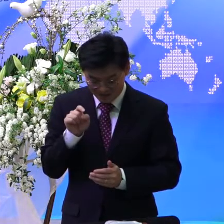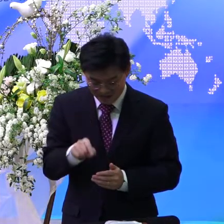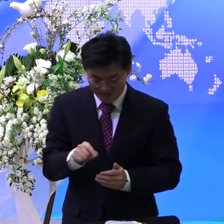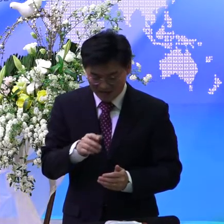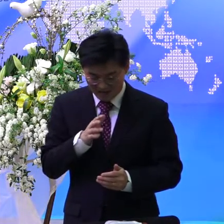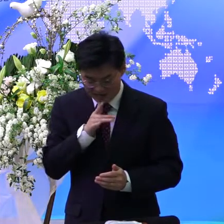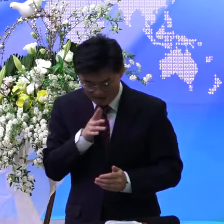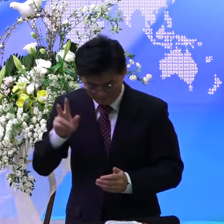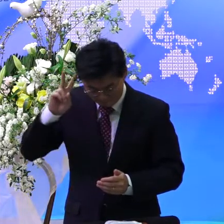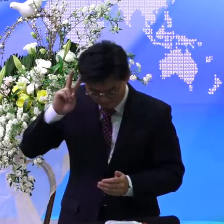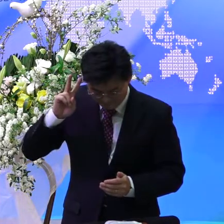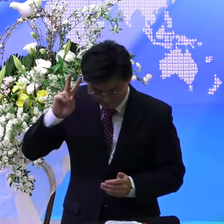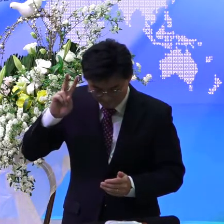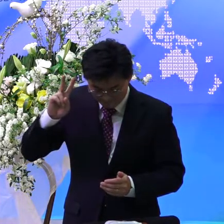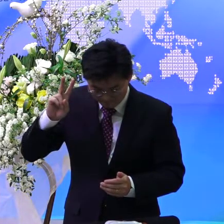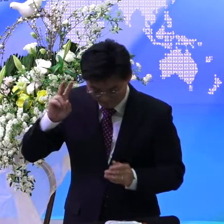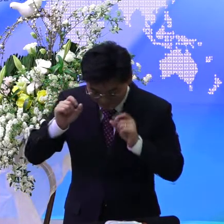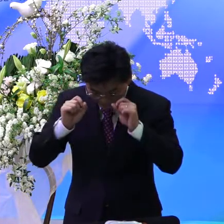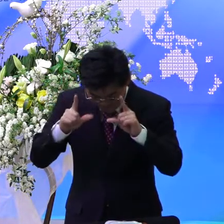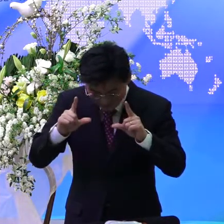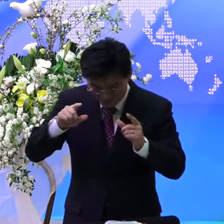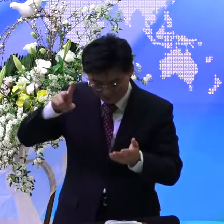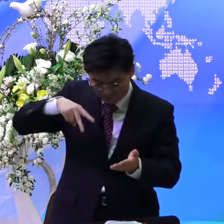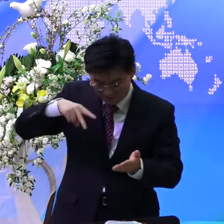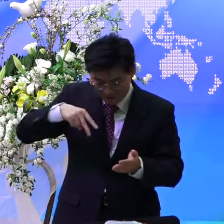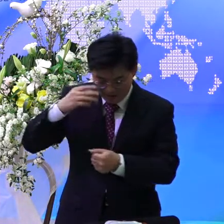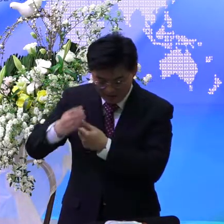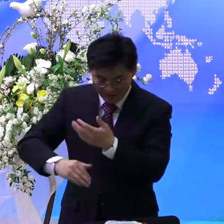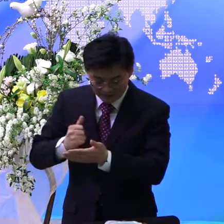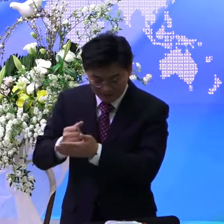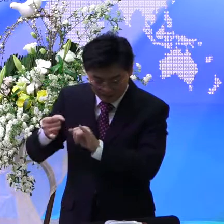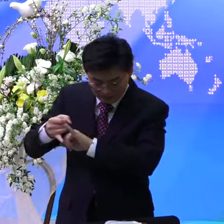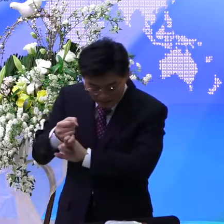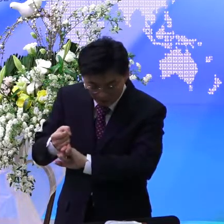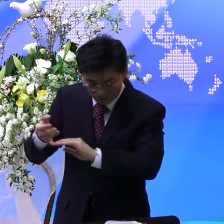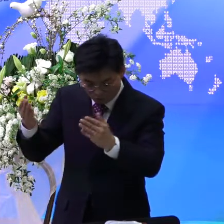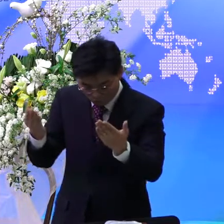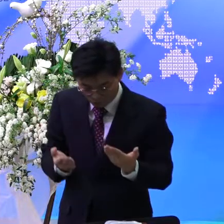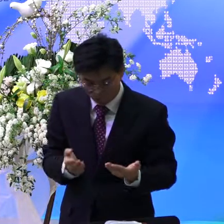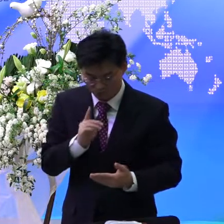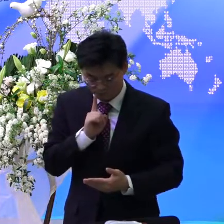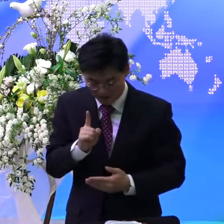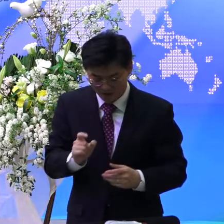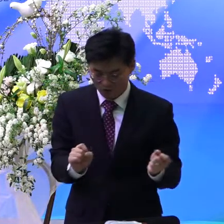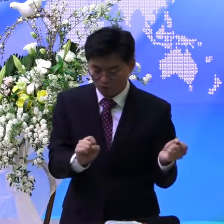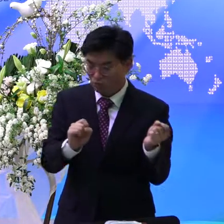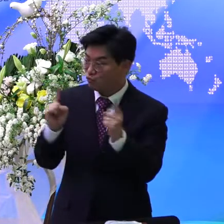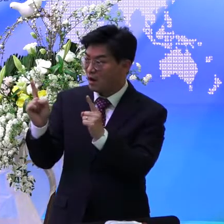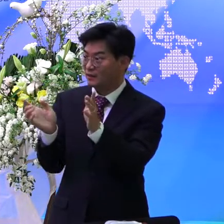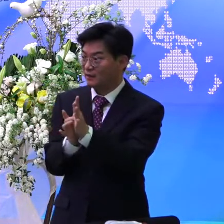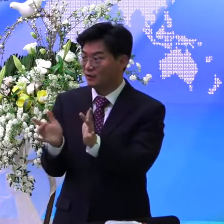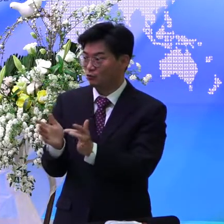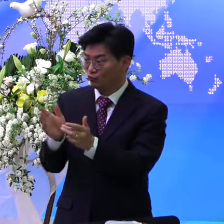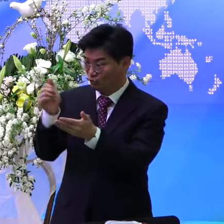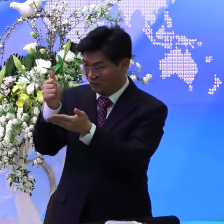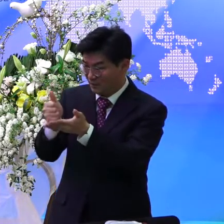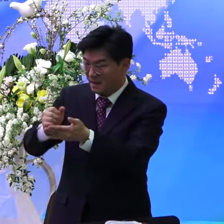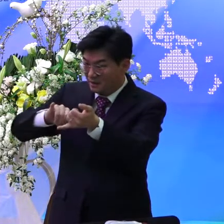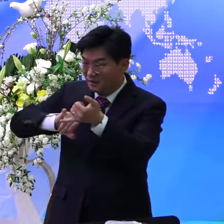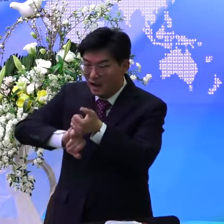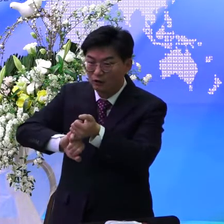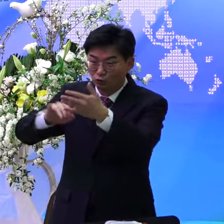넘어서서 오늘 내게 주시는 하나님의 약속의 말씀으로 내게 주시는 부활의 주님의 말씀으로 받을 수 있기를